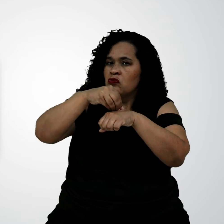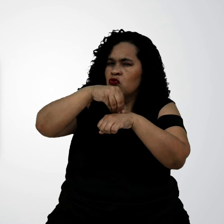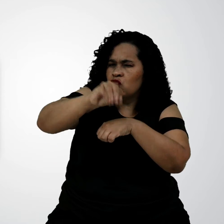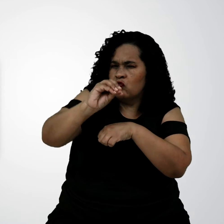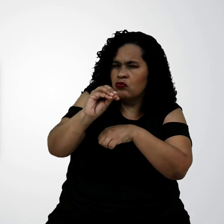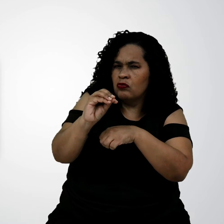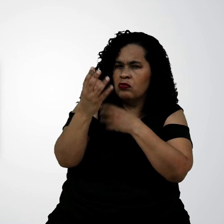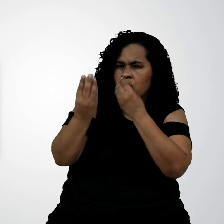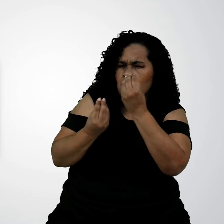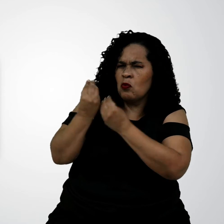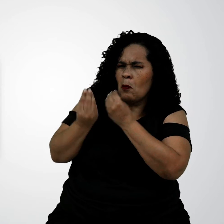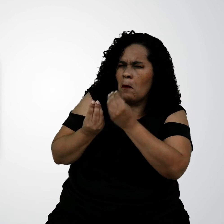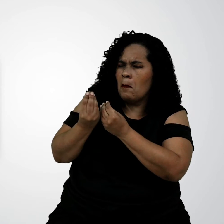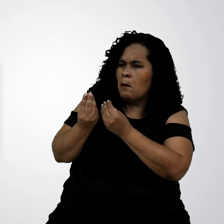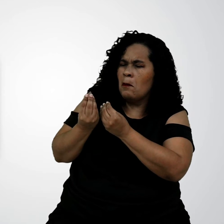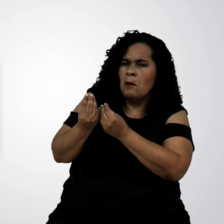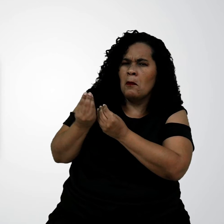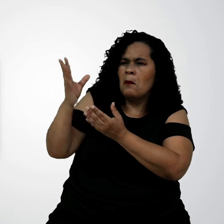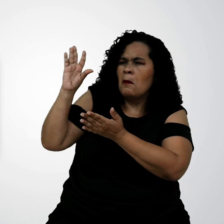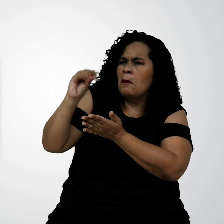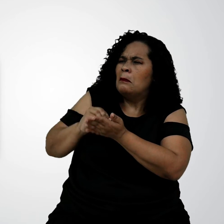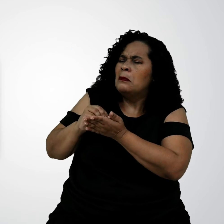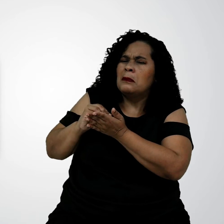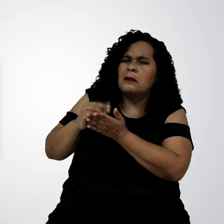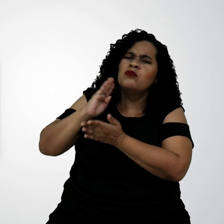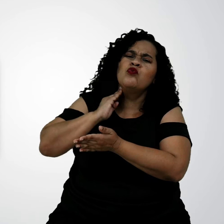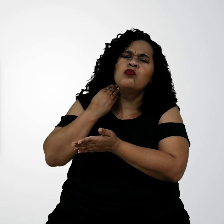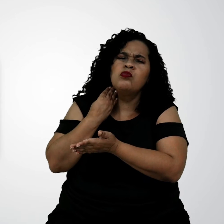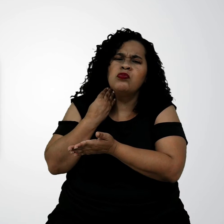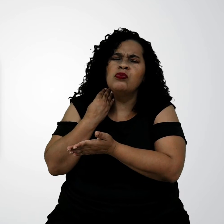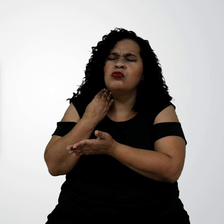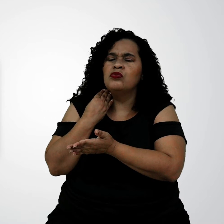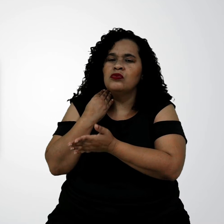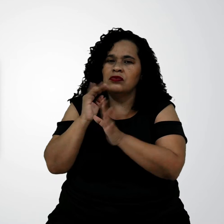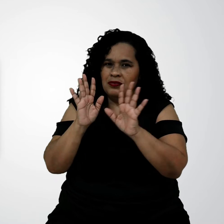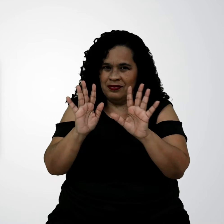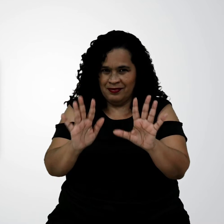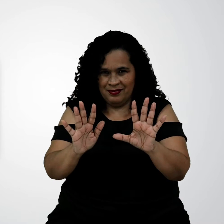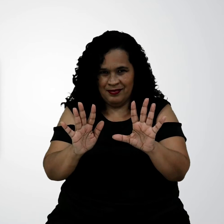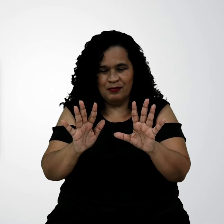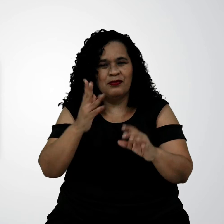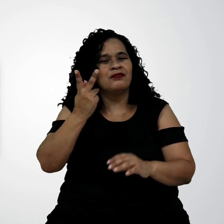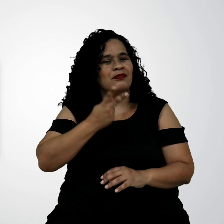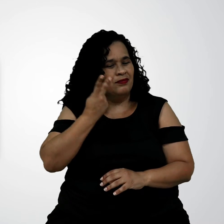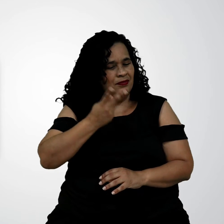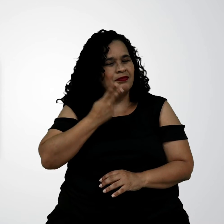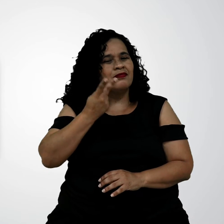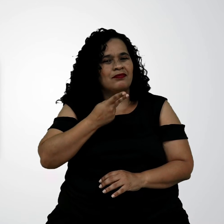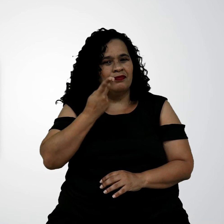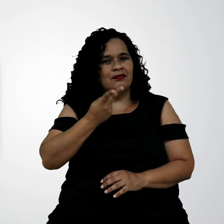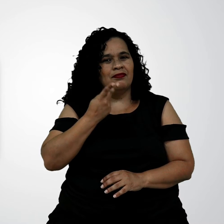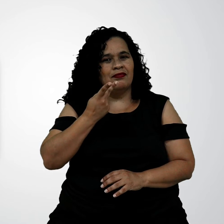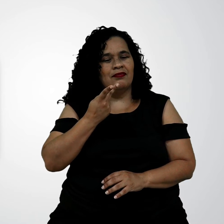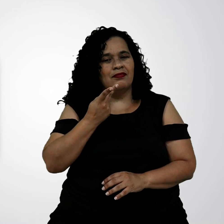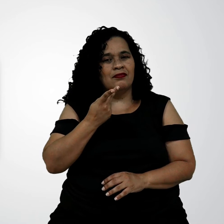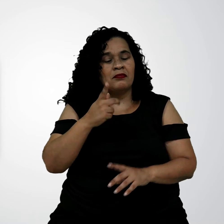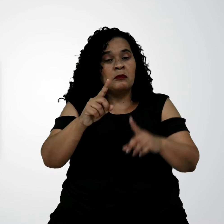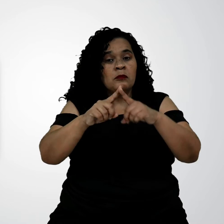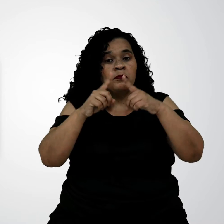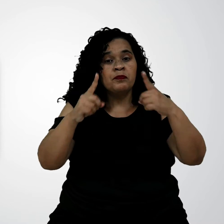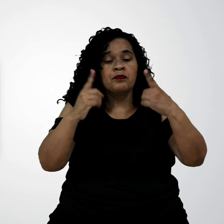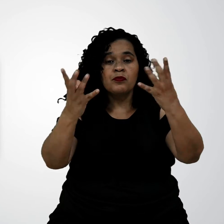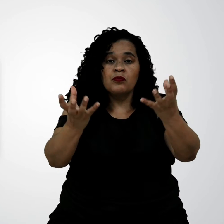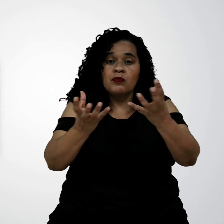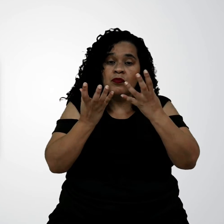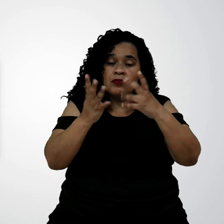dinheiro, qual a melhor aplicação. Nós ainda vamos falar sobre isso. Mas o que eu quero trazer para você